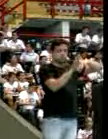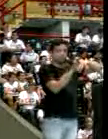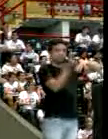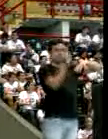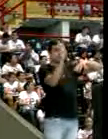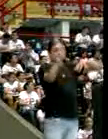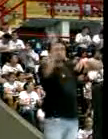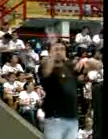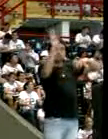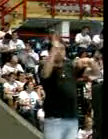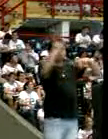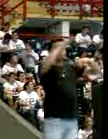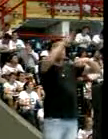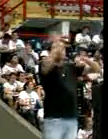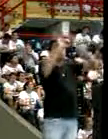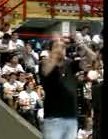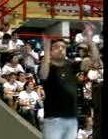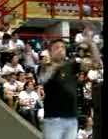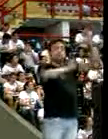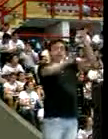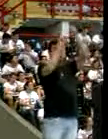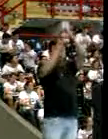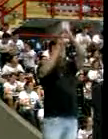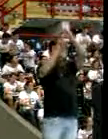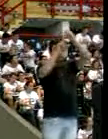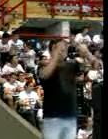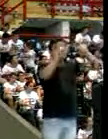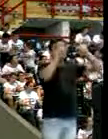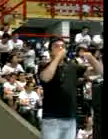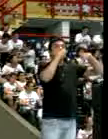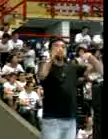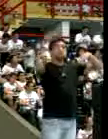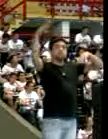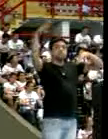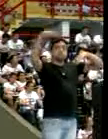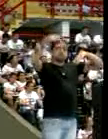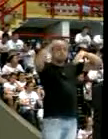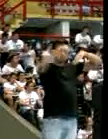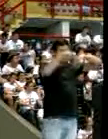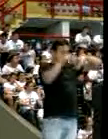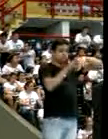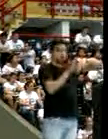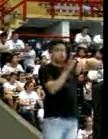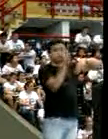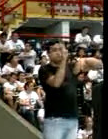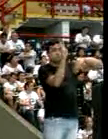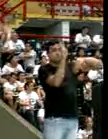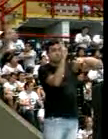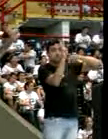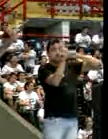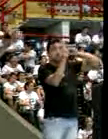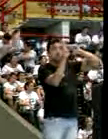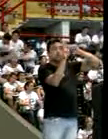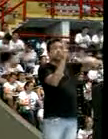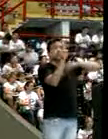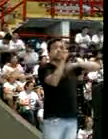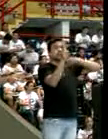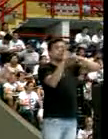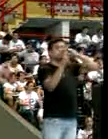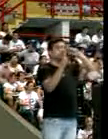rebatida, volta para o espaço. Quando esses raios voltam para o espaço, é que há